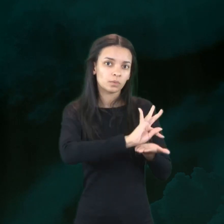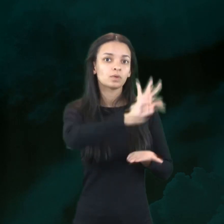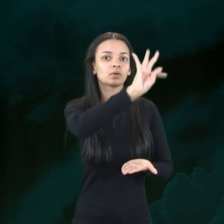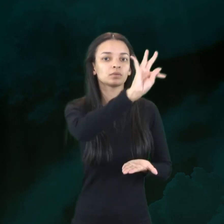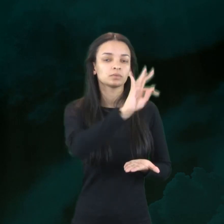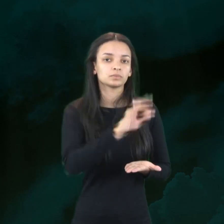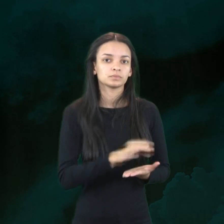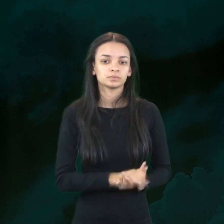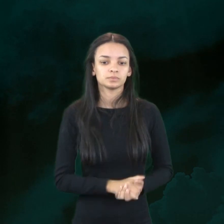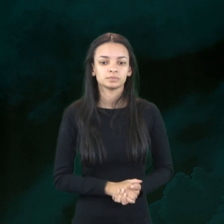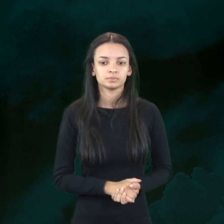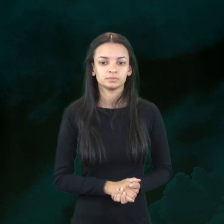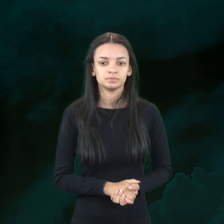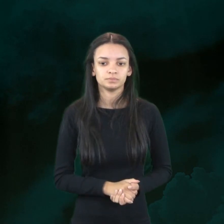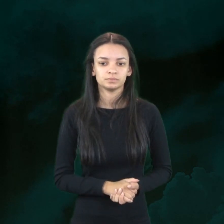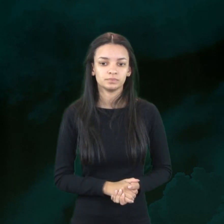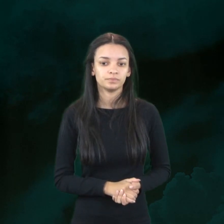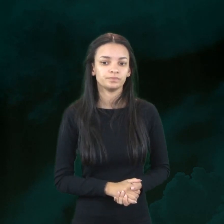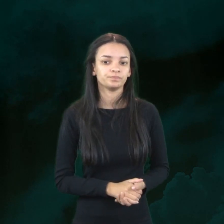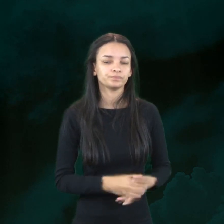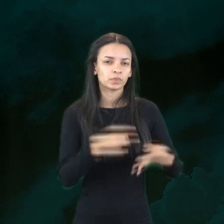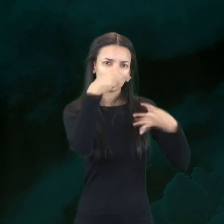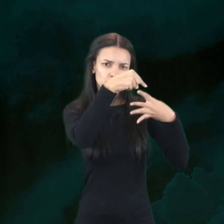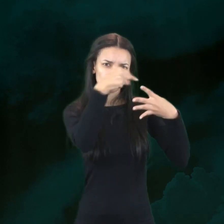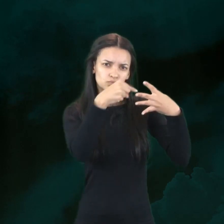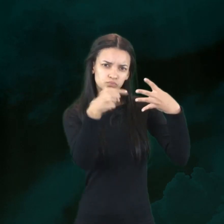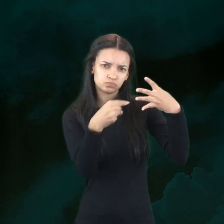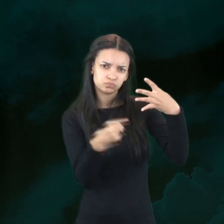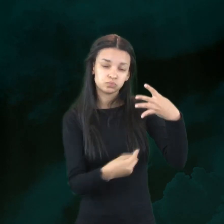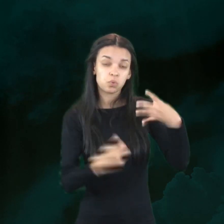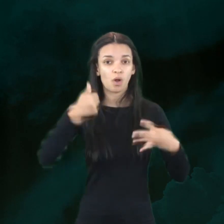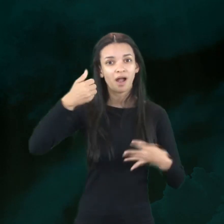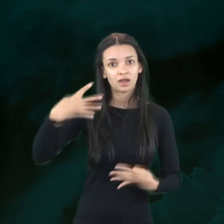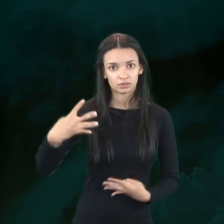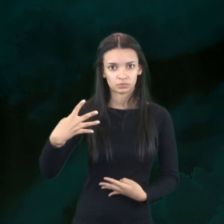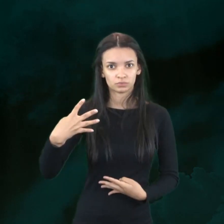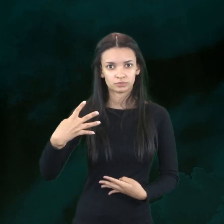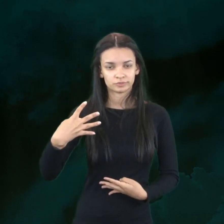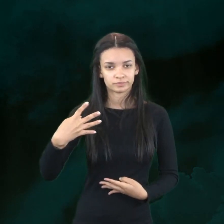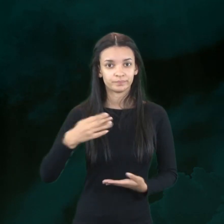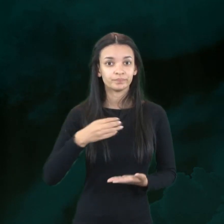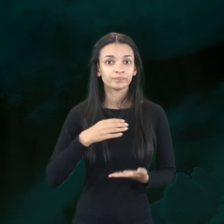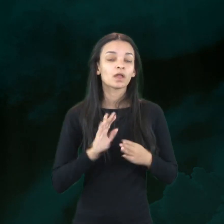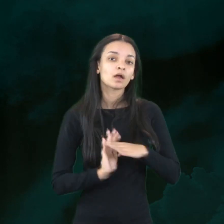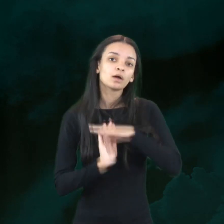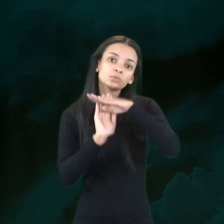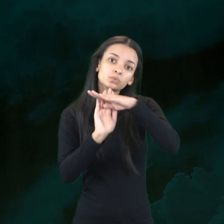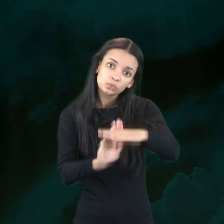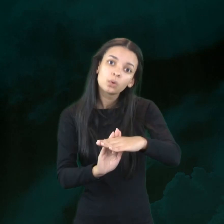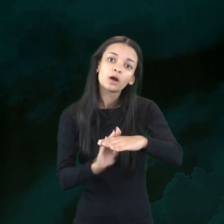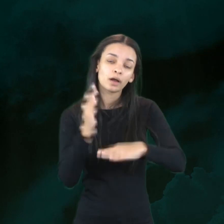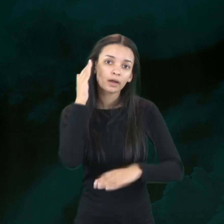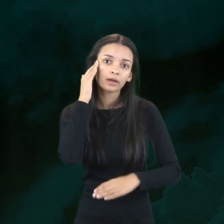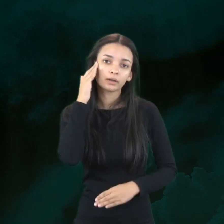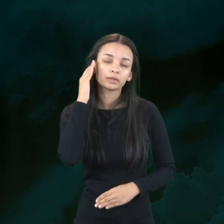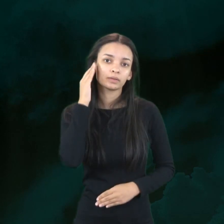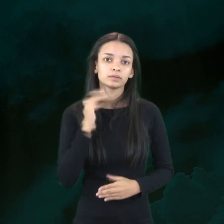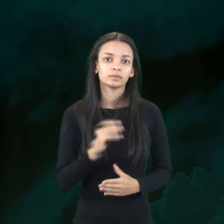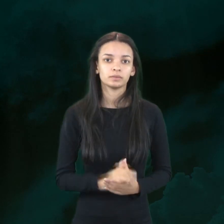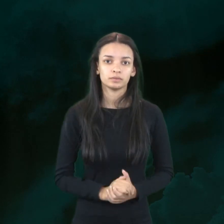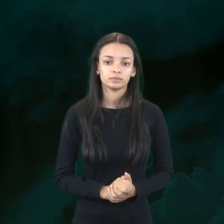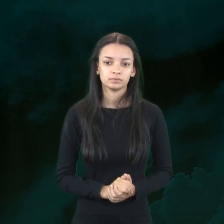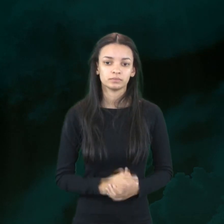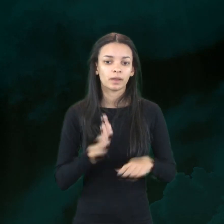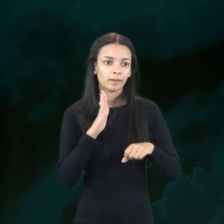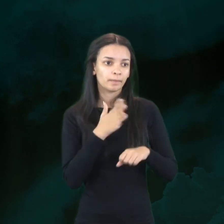14 itens, quem sabe, ajude você a entender, né, o livro de Tessalonicenses de uma forma um pouco